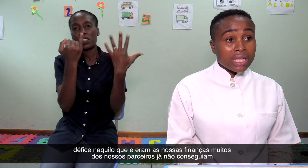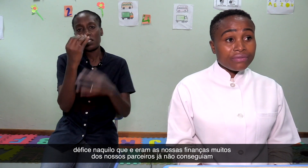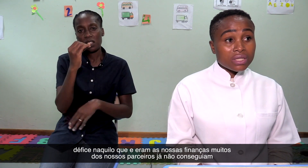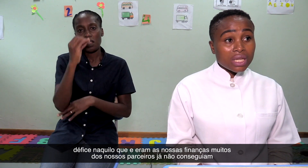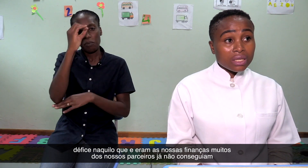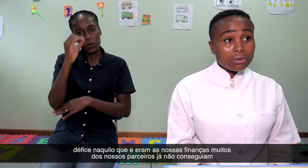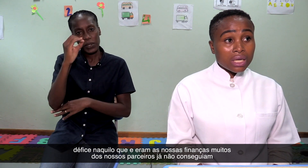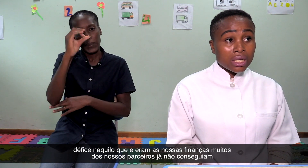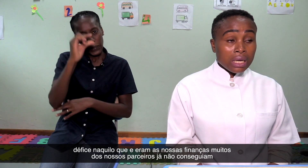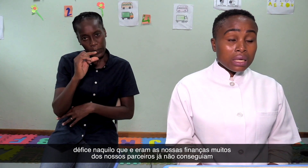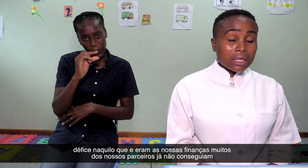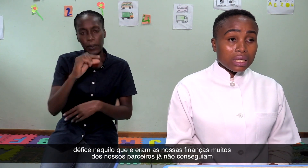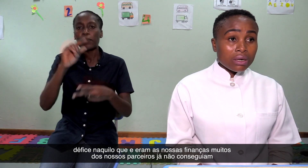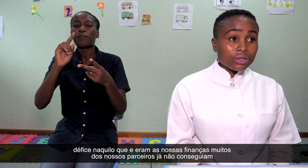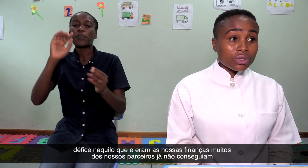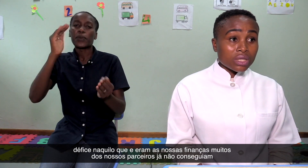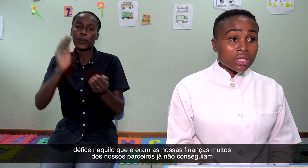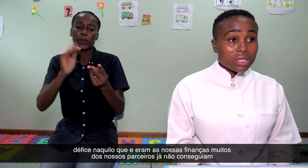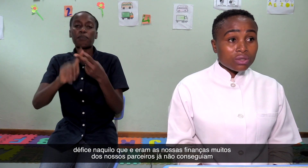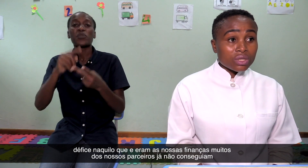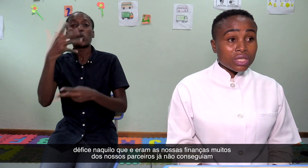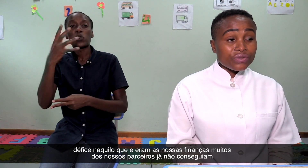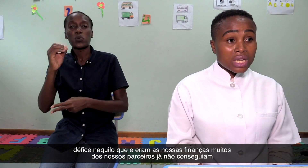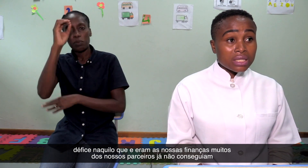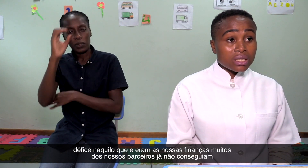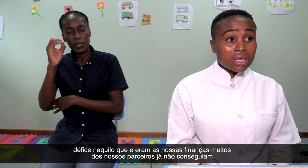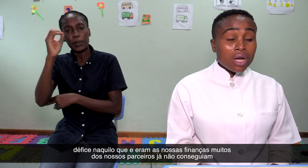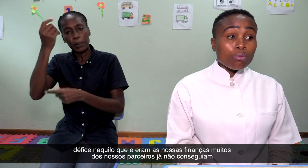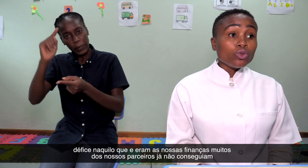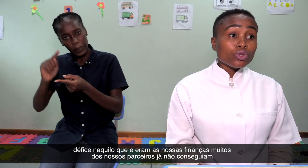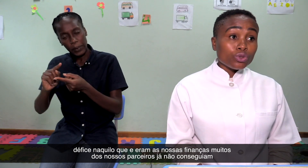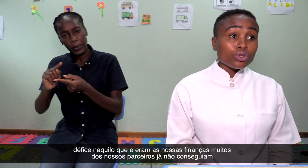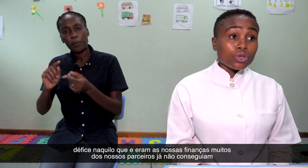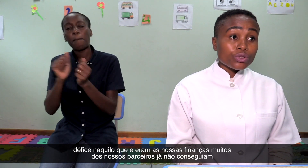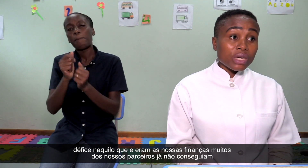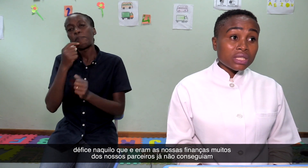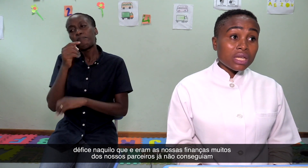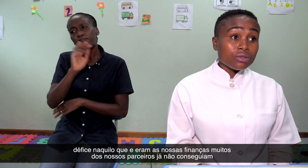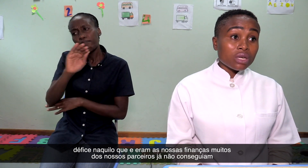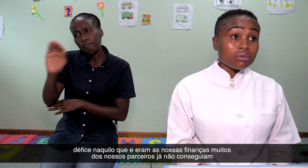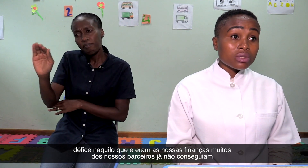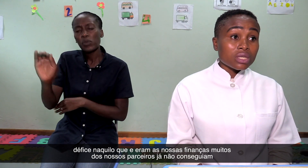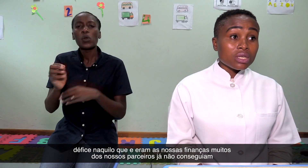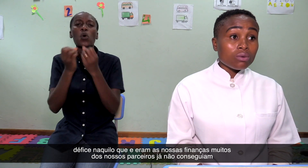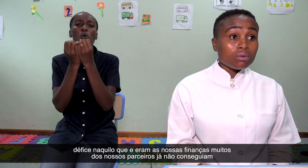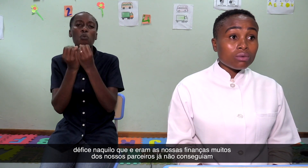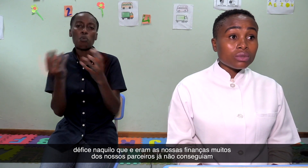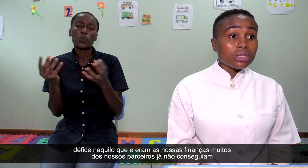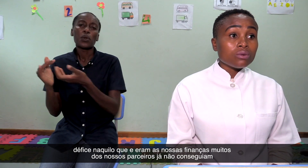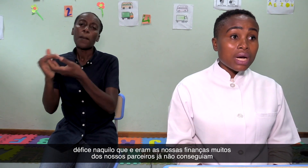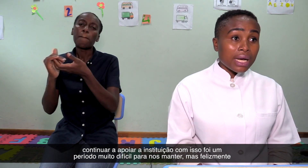tivemos déficit naquilo que eram as nossas finanças. Muitos dos nossos parceiros já não